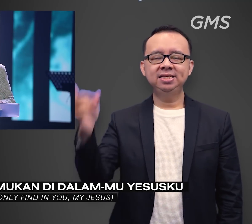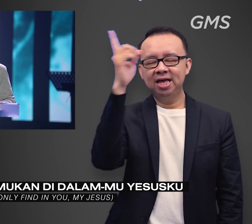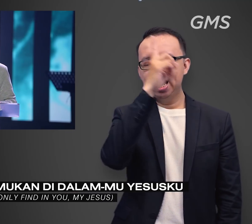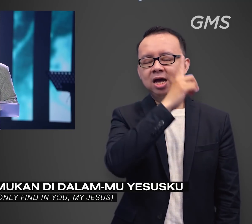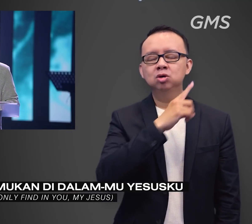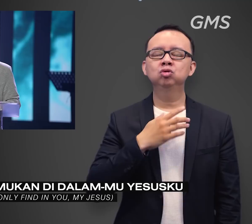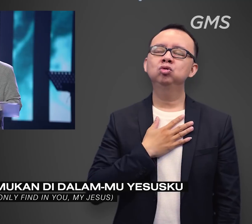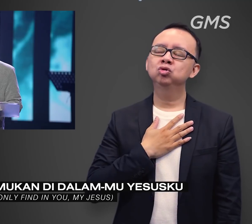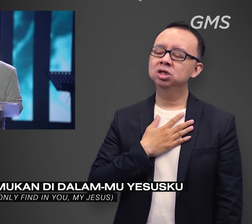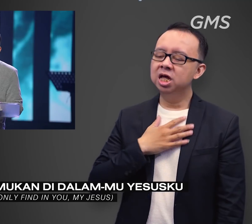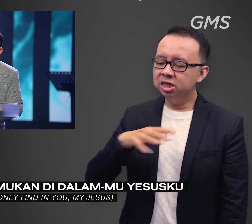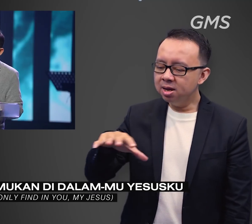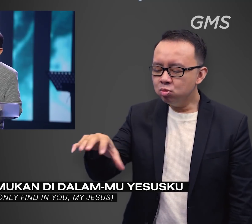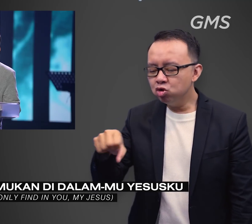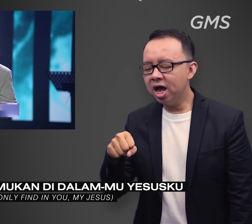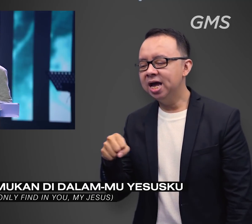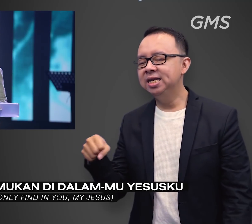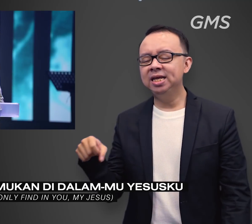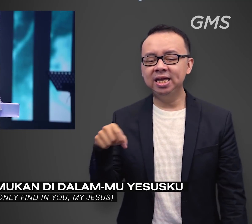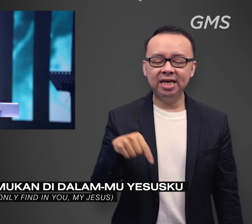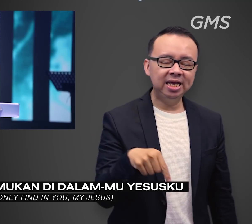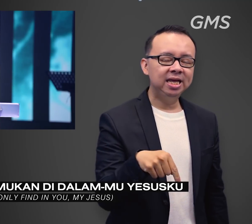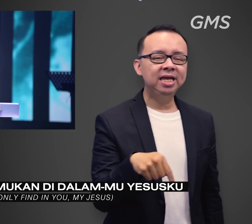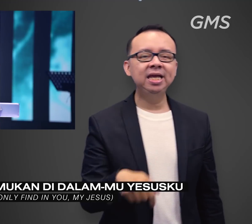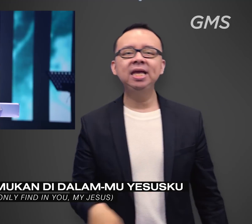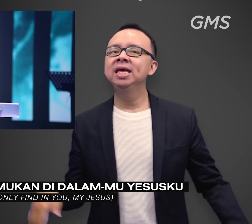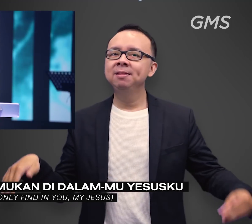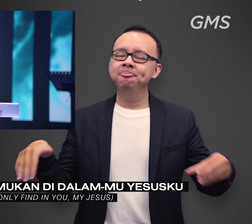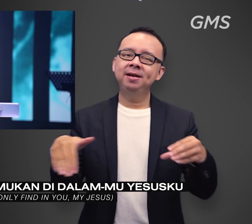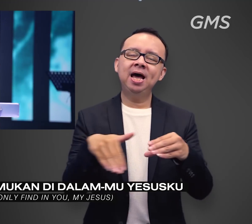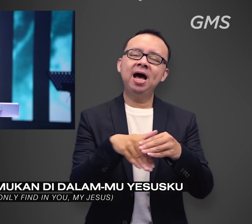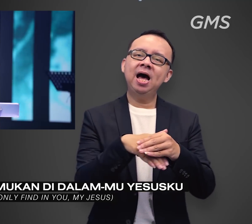hanya ku temukan di